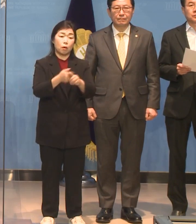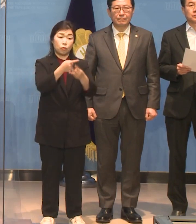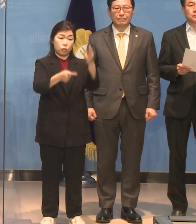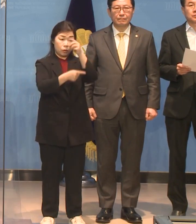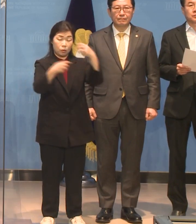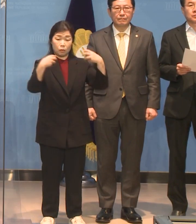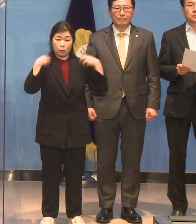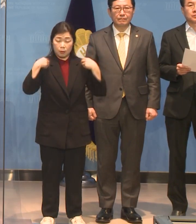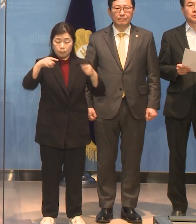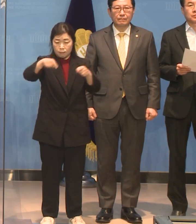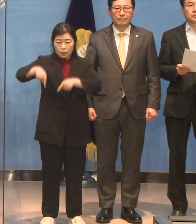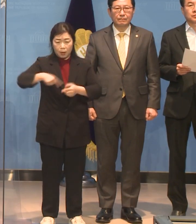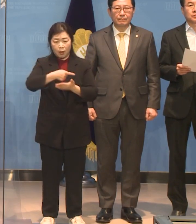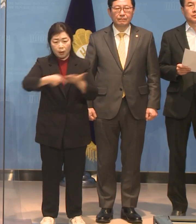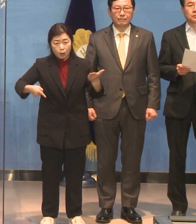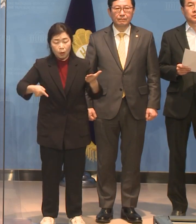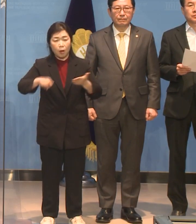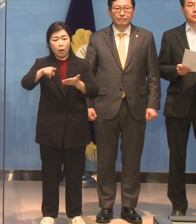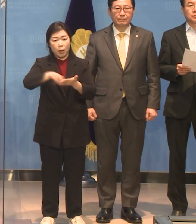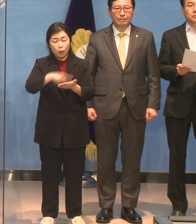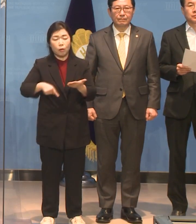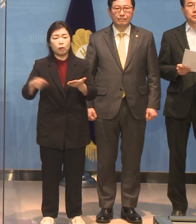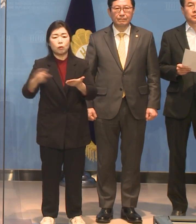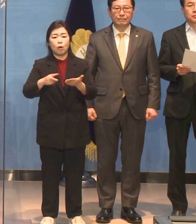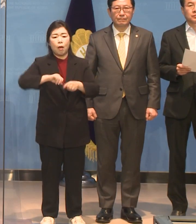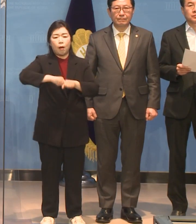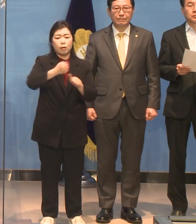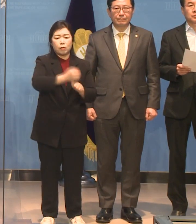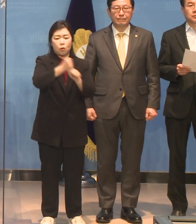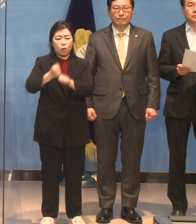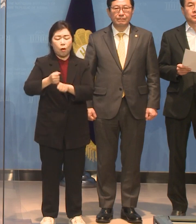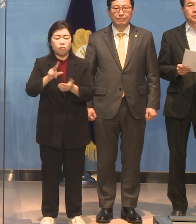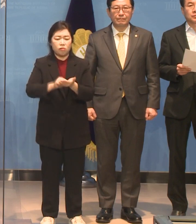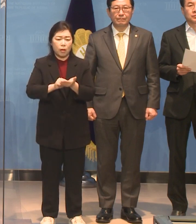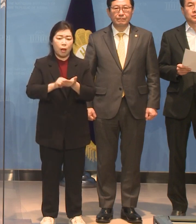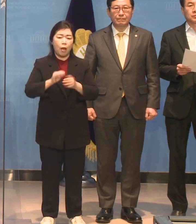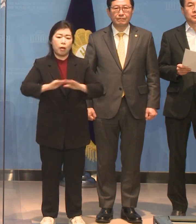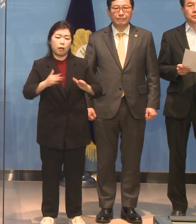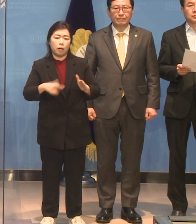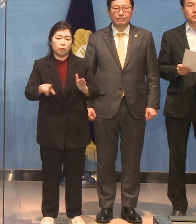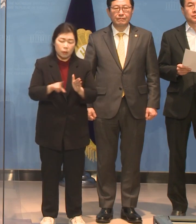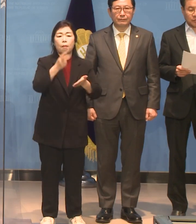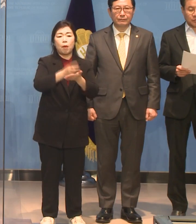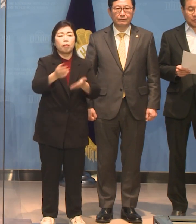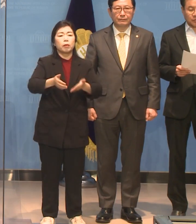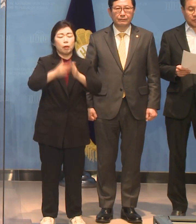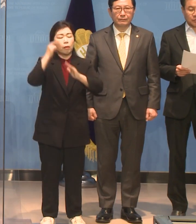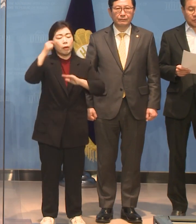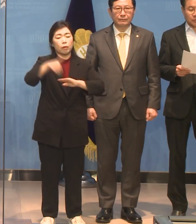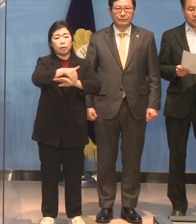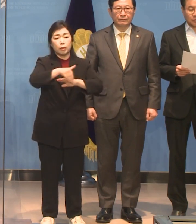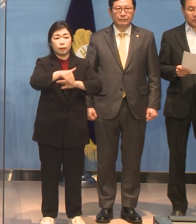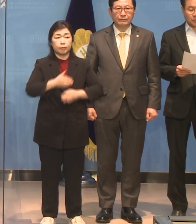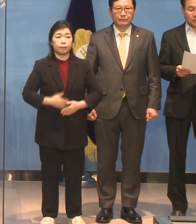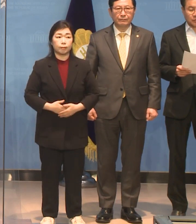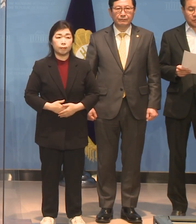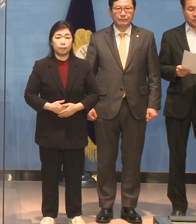제3자 변제 강제동은 해법을 막을 수 있는 모든 조치를 강구하겠습니다 더불어민주당은